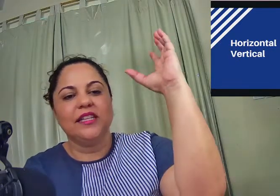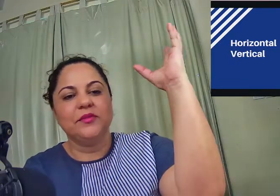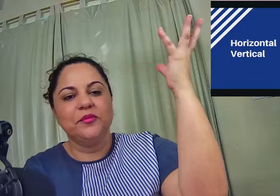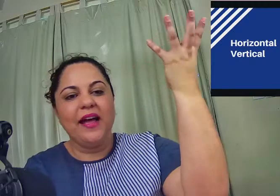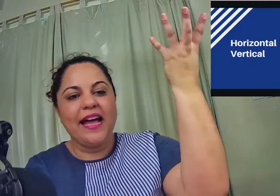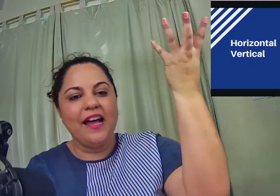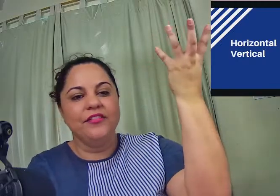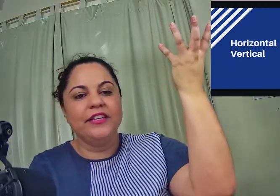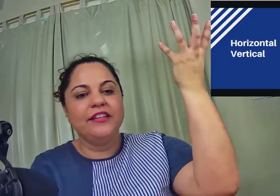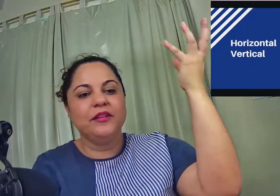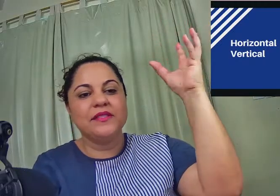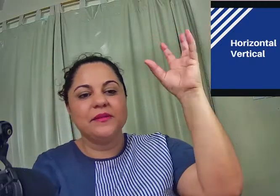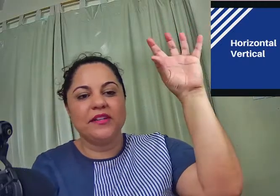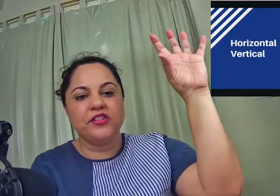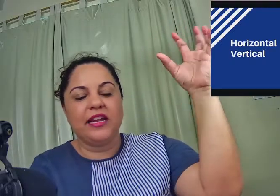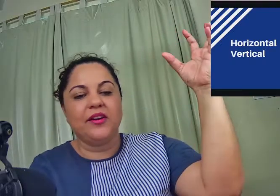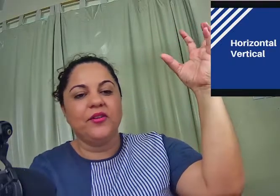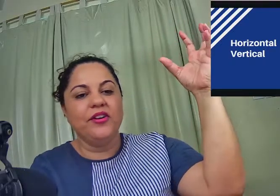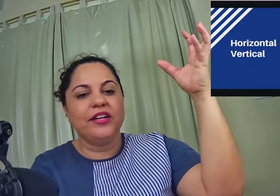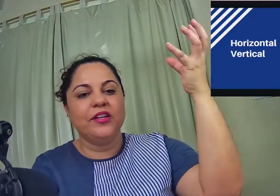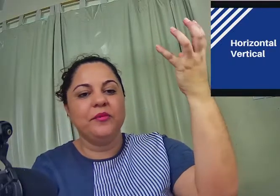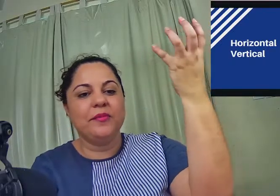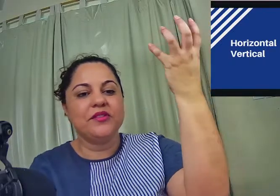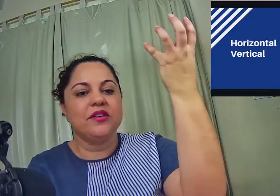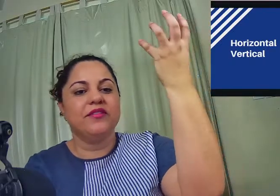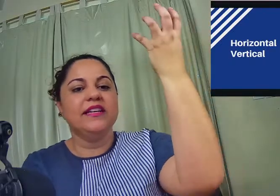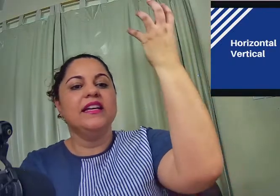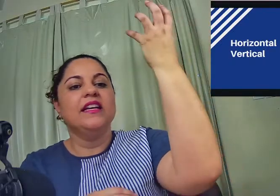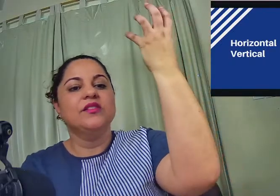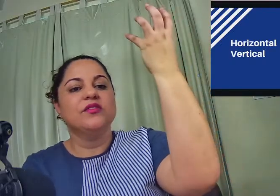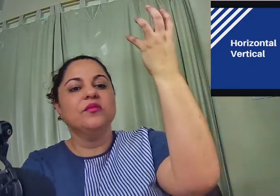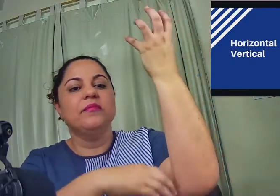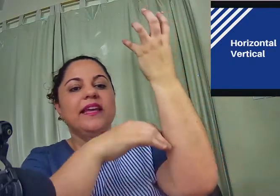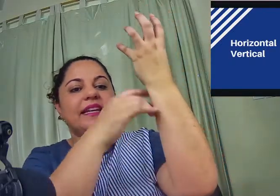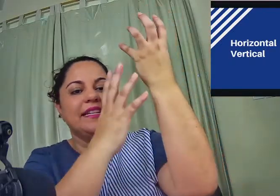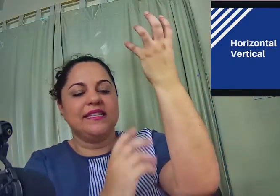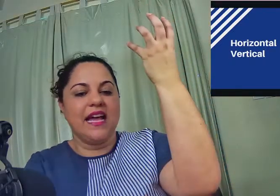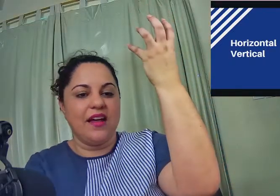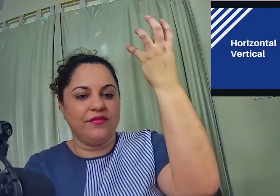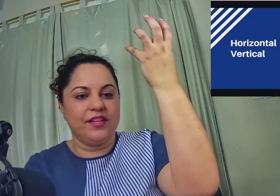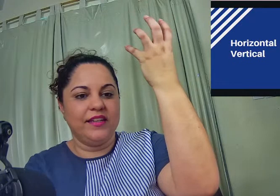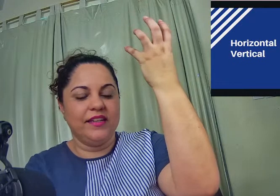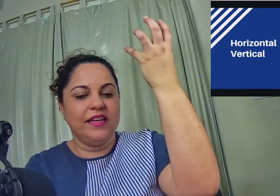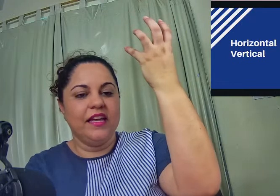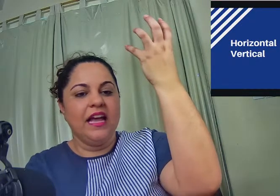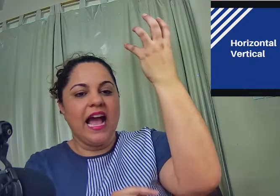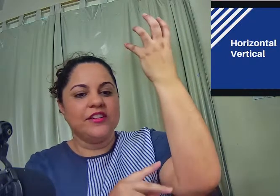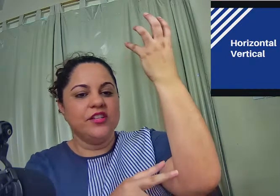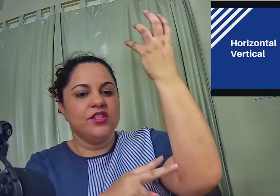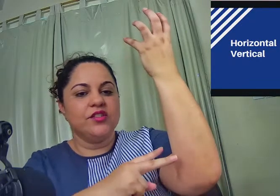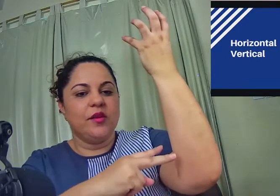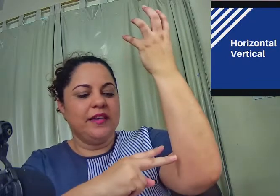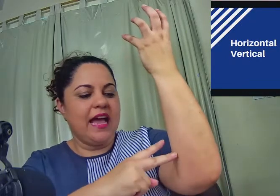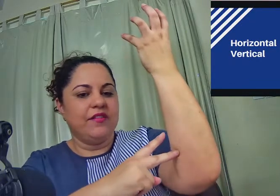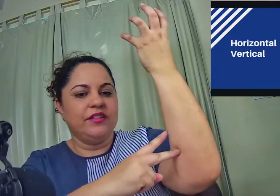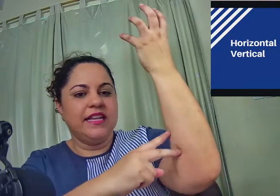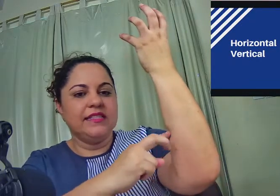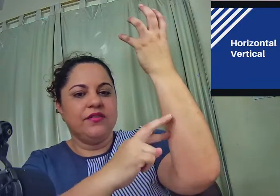uma árvore e vamos imaginar agora que uma pessoa vai subir nessa árvore. A gente sobe na árvore dessa